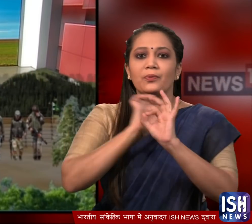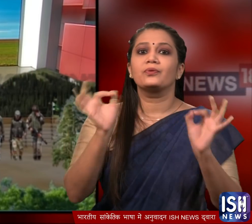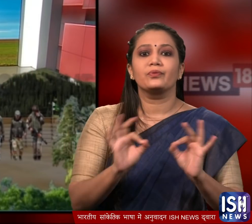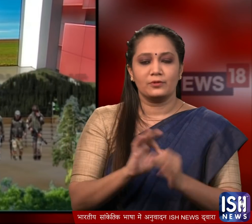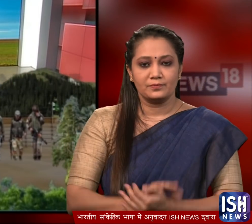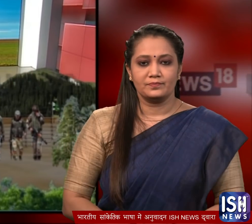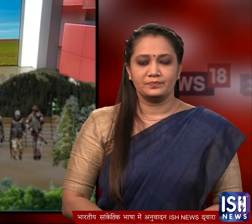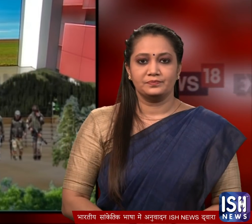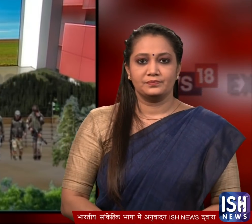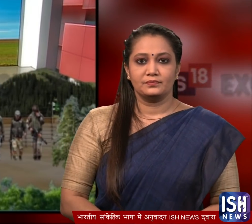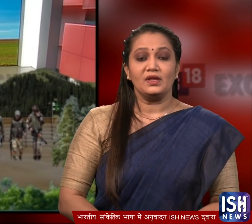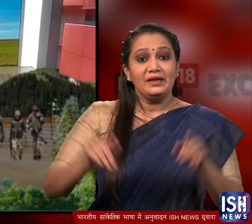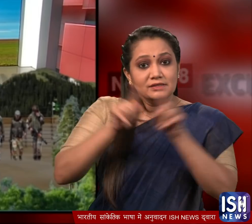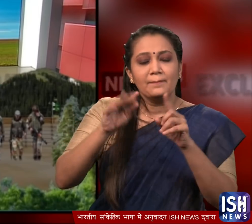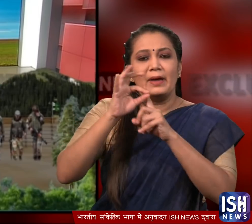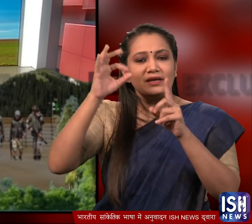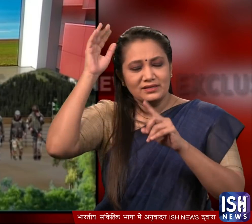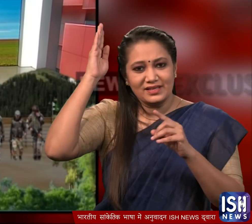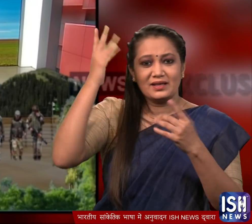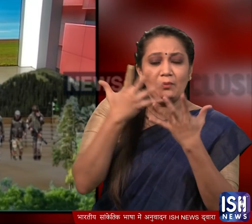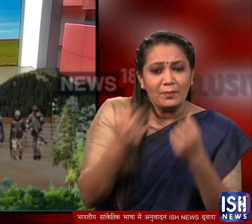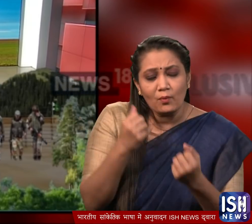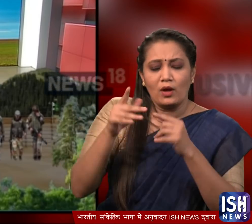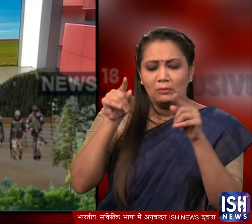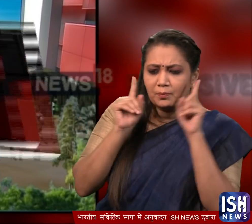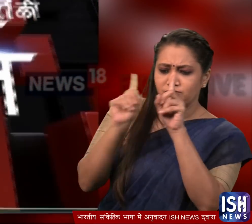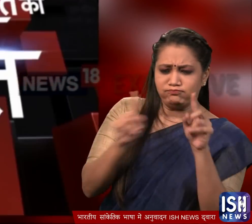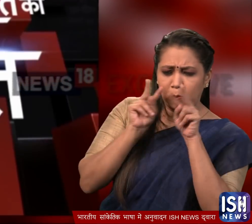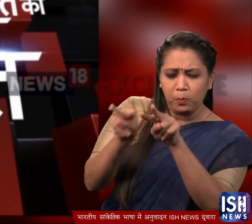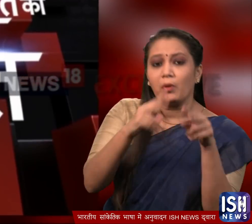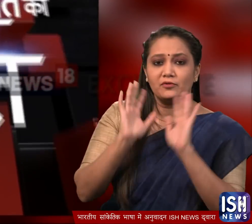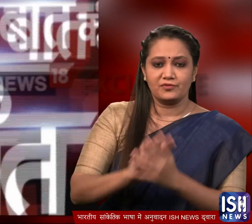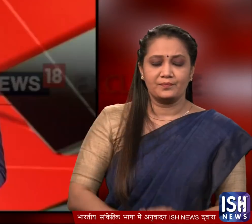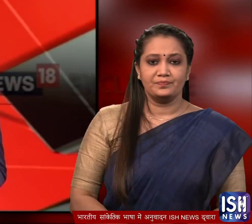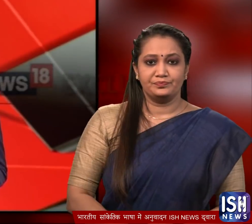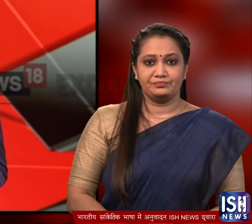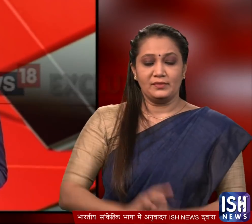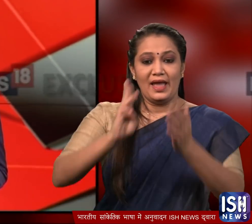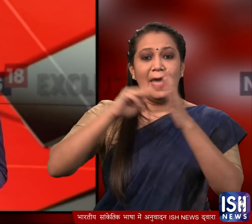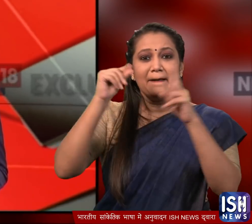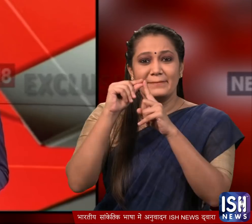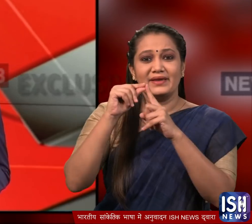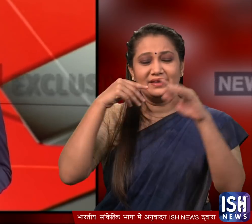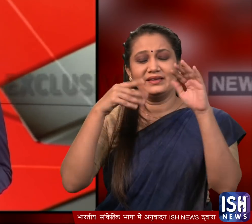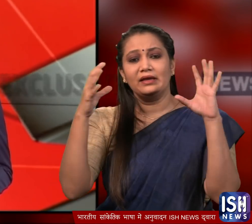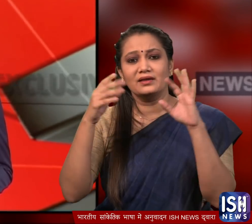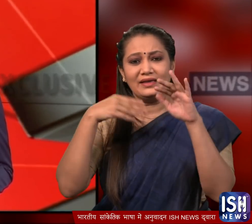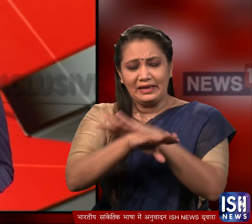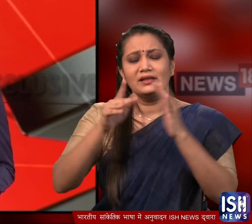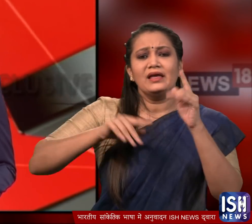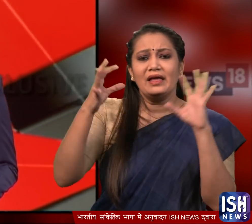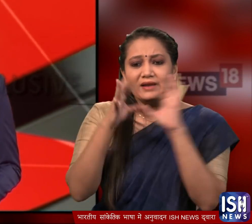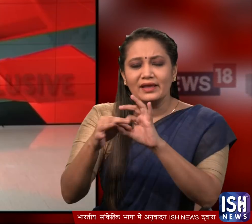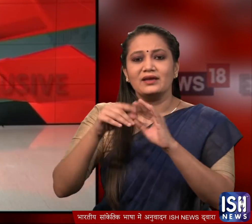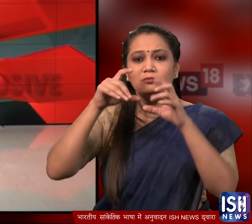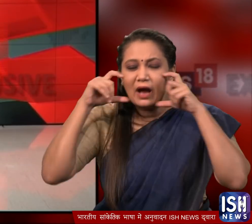भारत में नहीं घुस पा रहे हैं। उस वजह से ऐसे में पाकिस्तान ड्रोन के जरिए रेकी कर रहा है। मध्य प्रदेश में मास्क से जुड़े अभियान को सफल